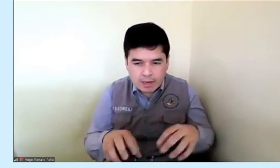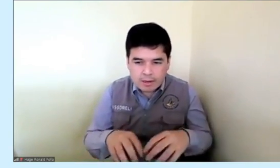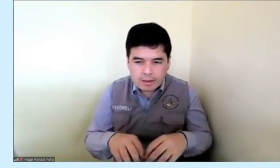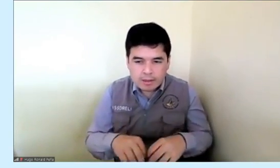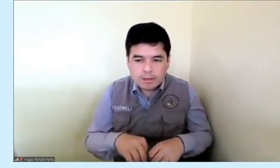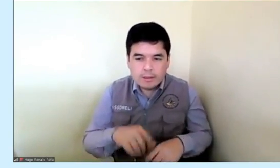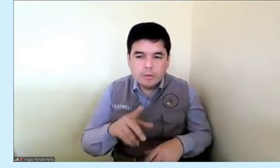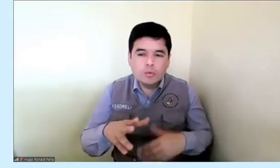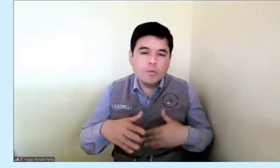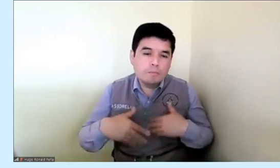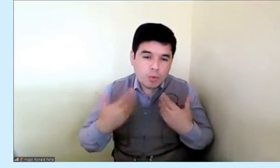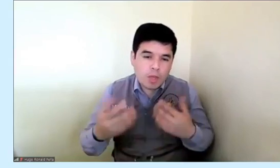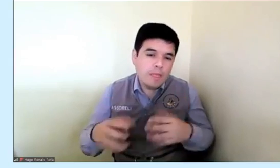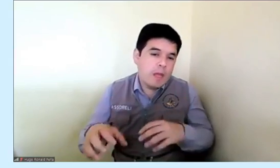Ahora ustedes pueden hacer